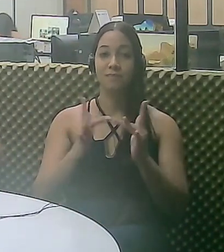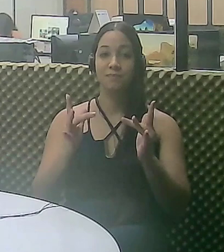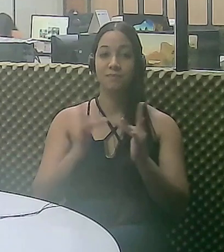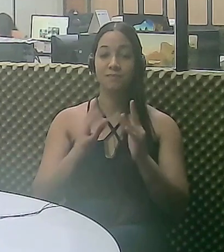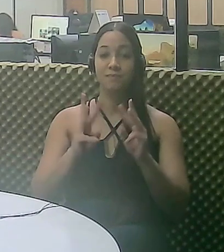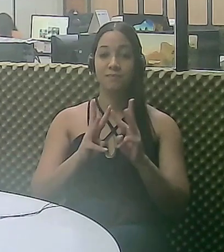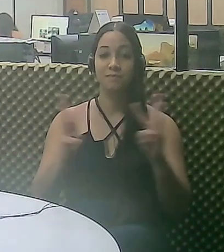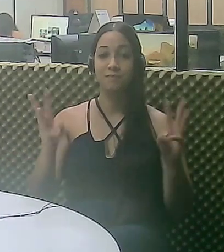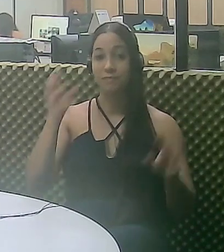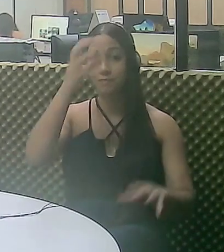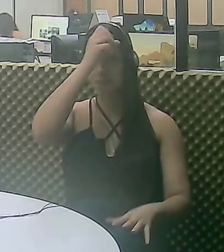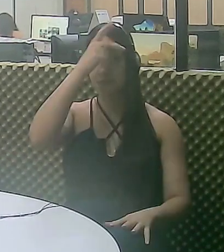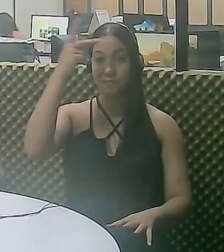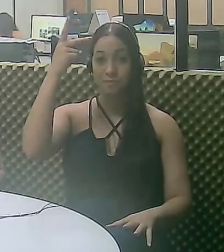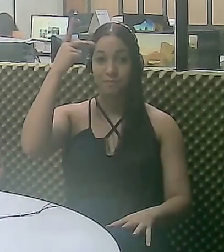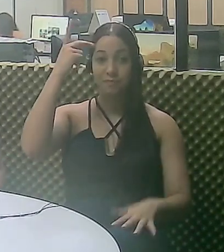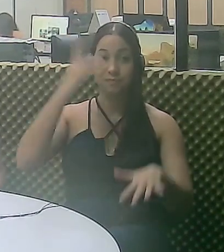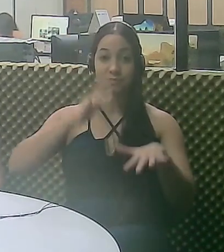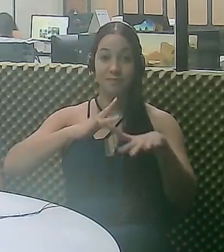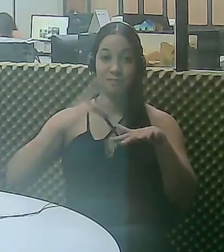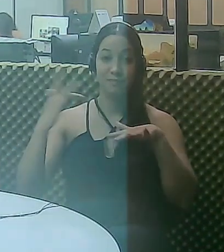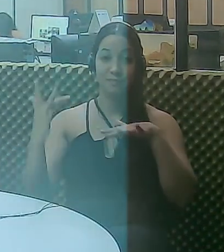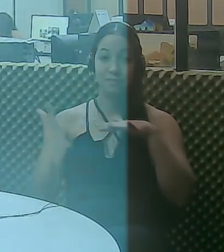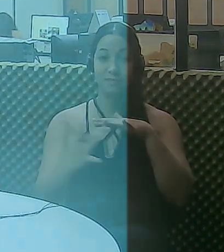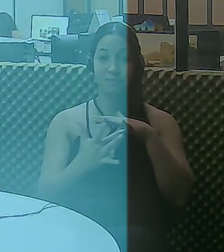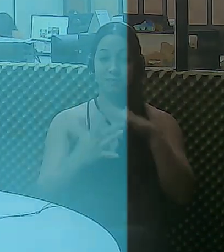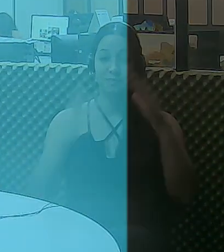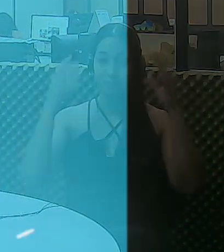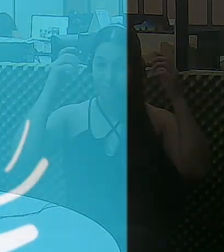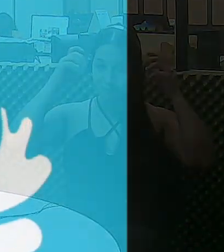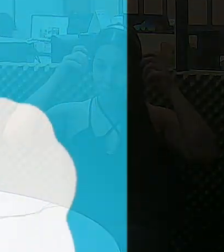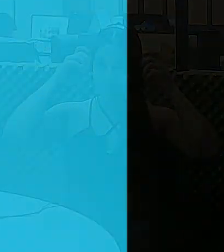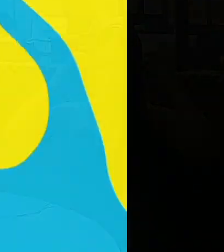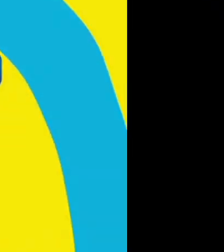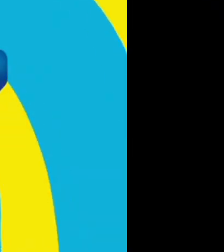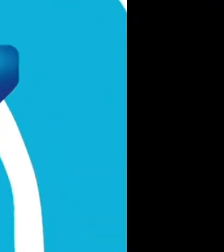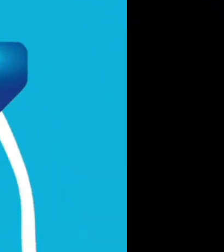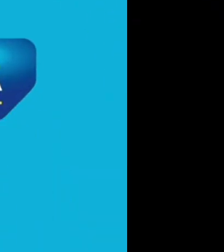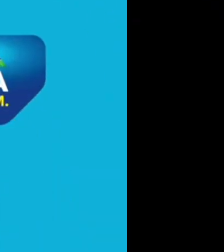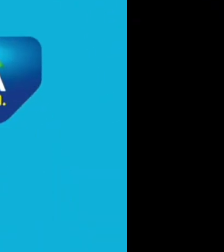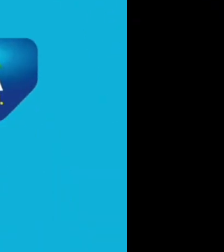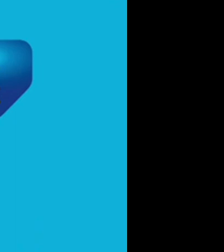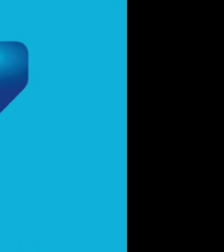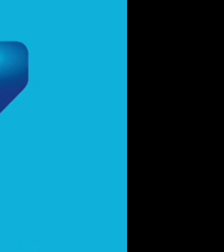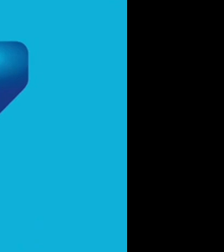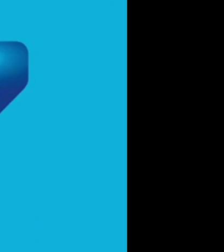Continue conosco no portal da Prefeitura e nas redes sociais.